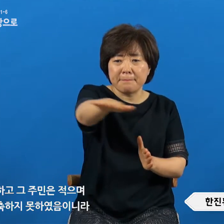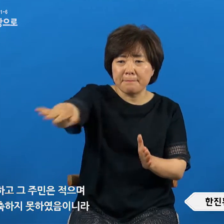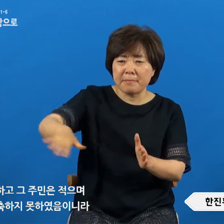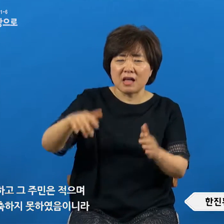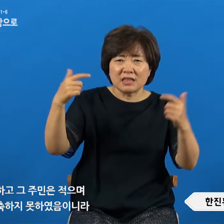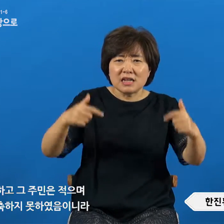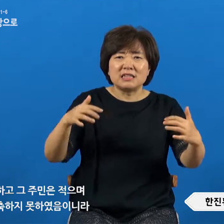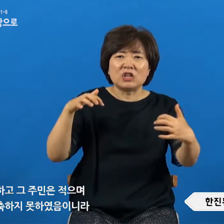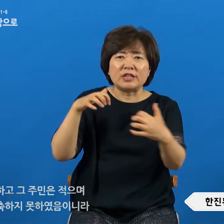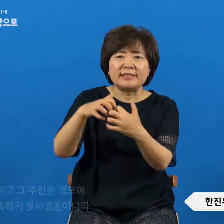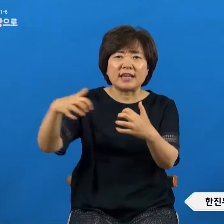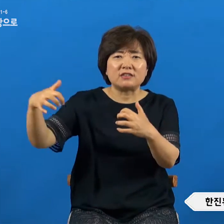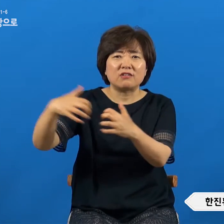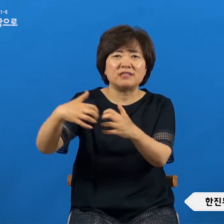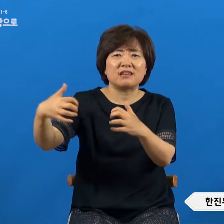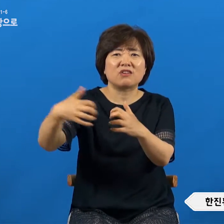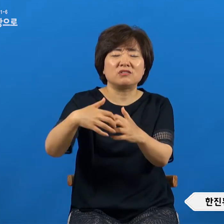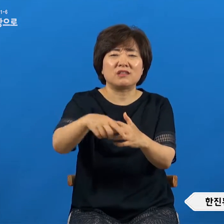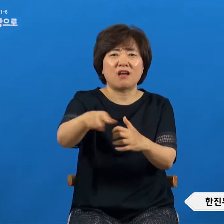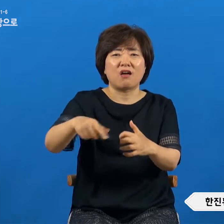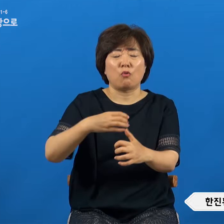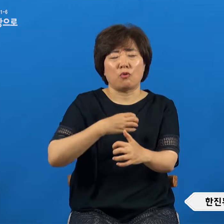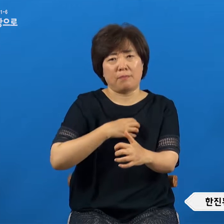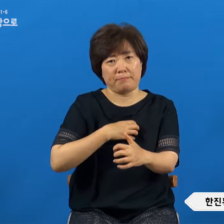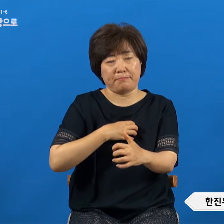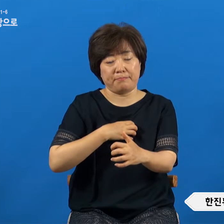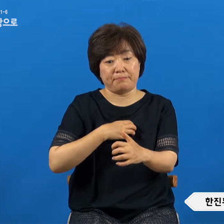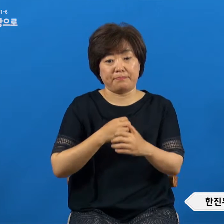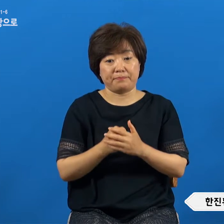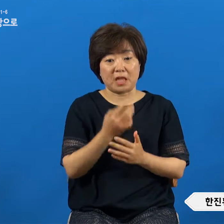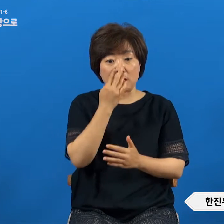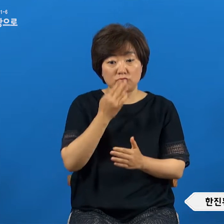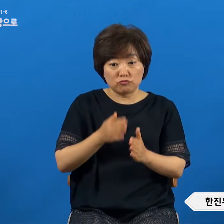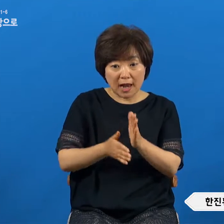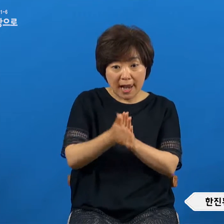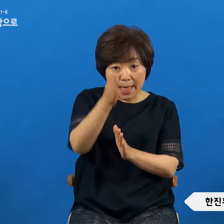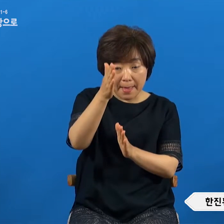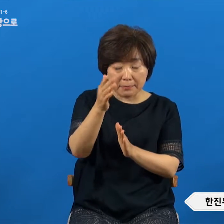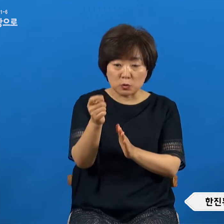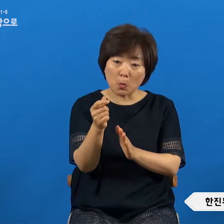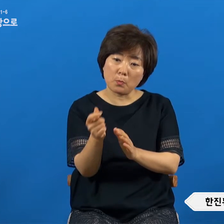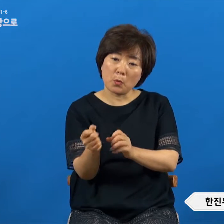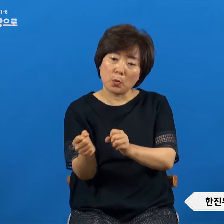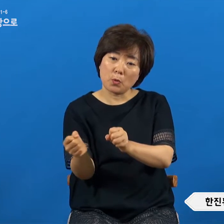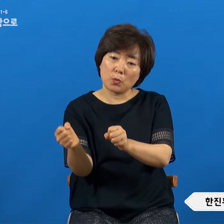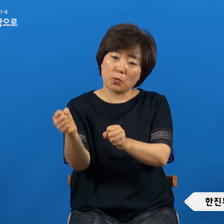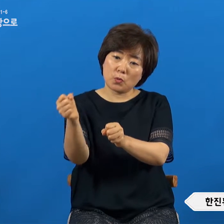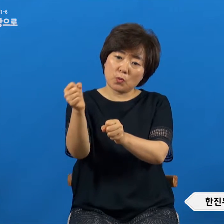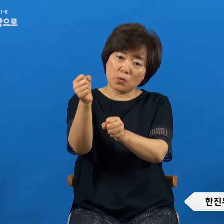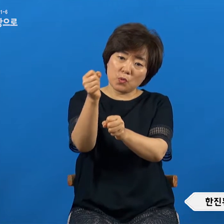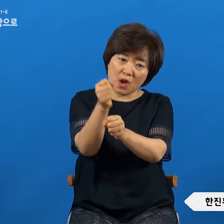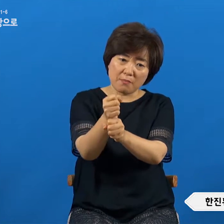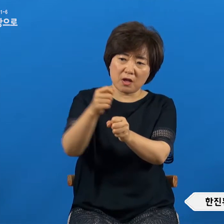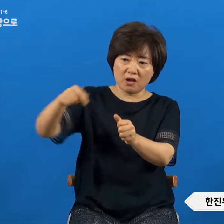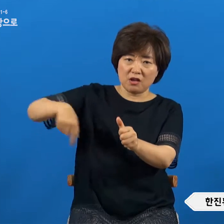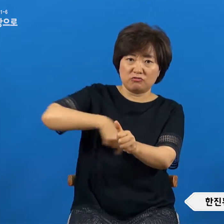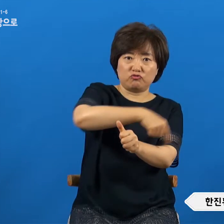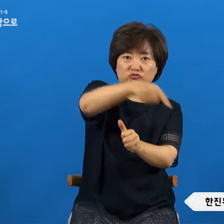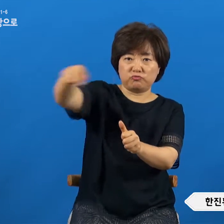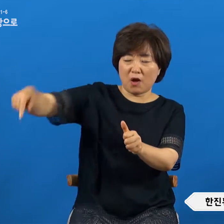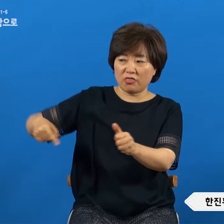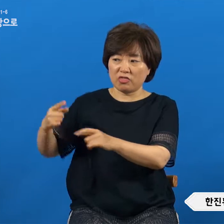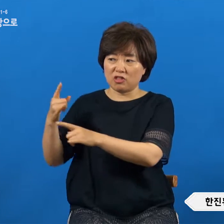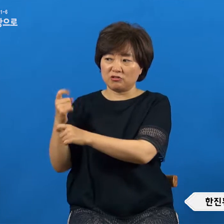위험에 노출되어 있기 때문입니다. 예루살렘이 부흥되는 기미가 보이면 주변의 이